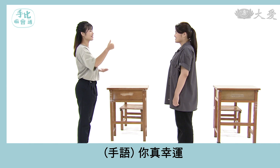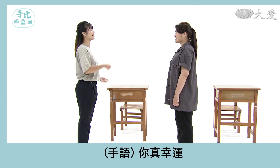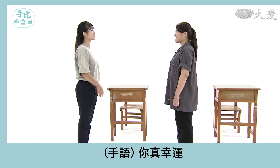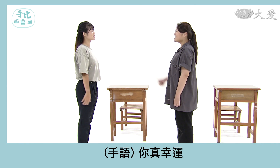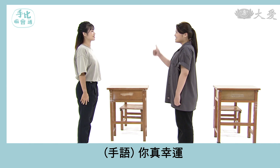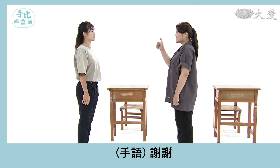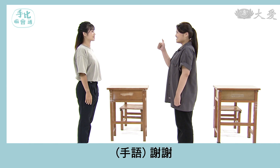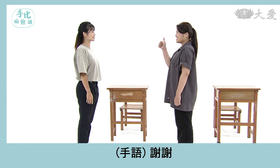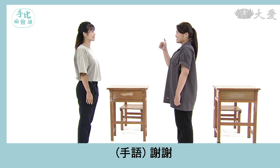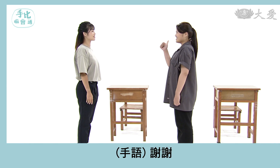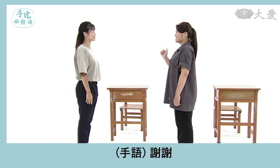谢谢